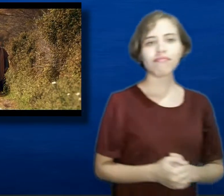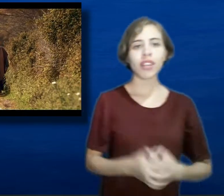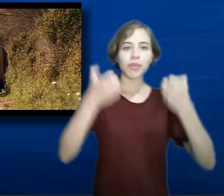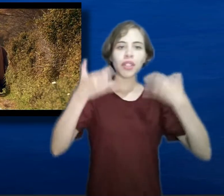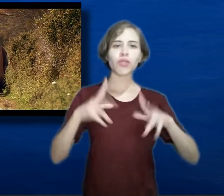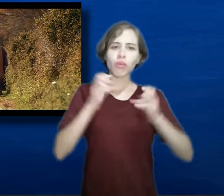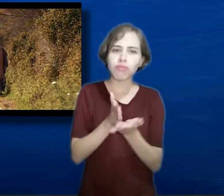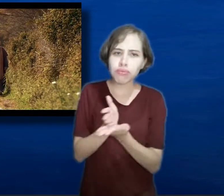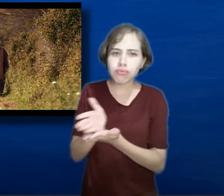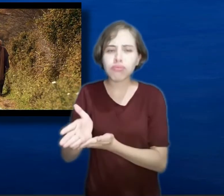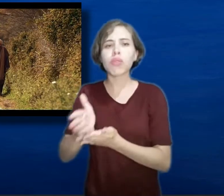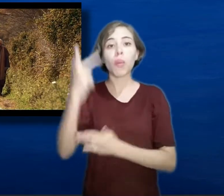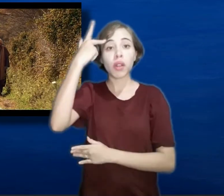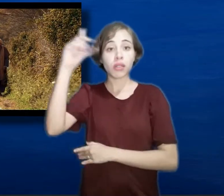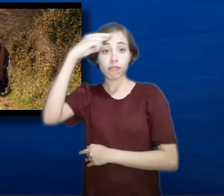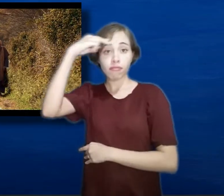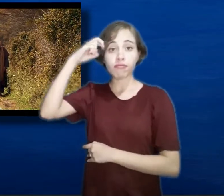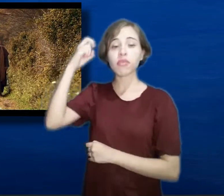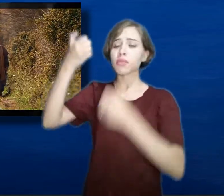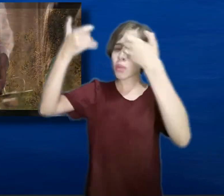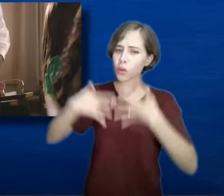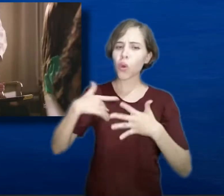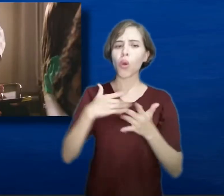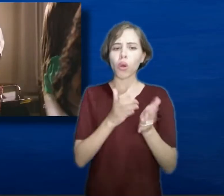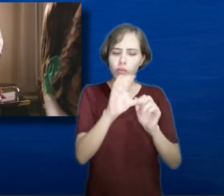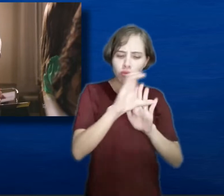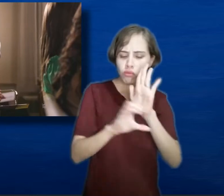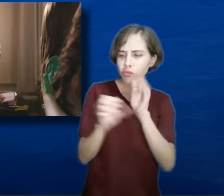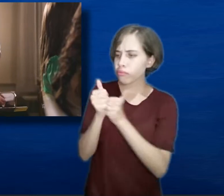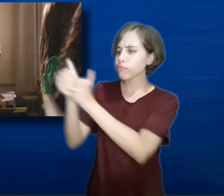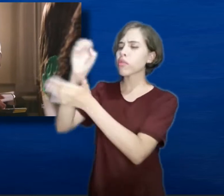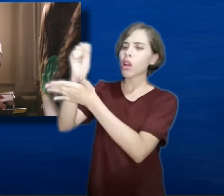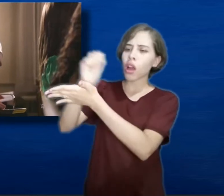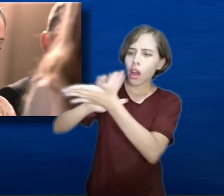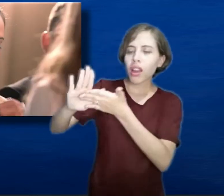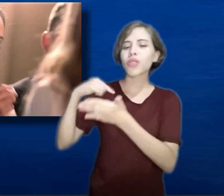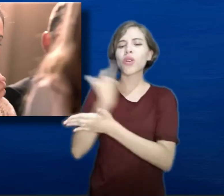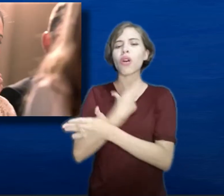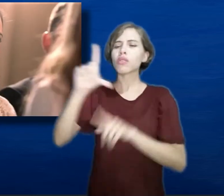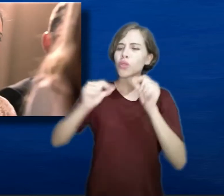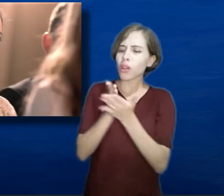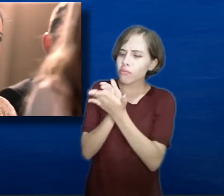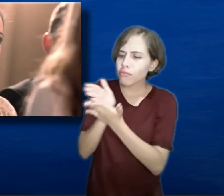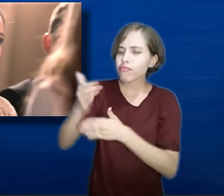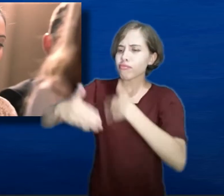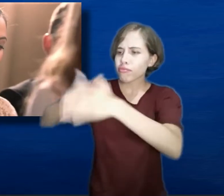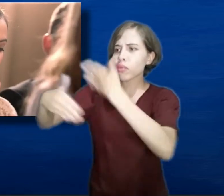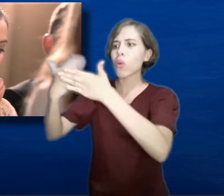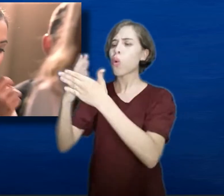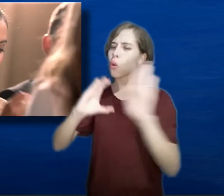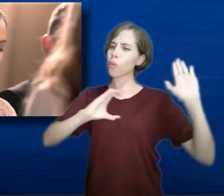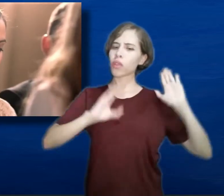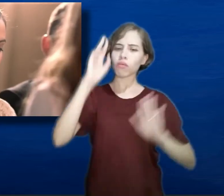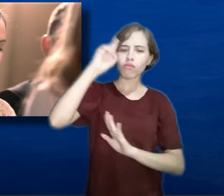Falando sobre permanecer no caminho do convênio, o presidente Nelson disse: a chave é fazer e guardar